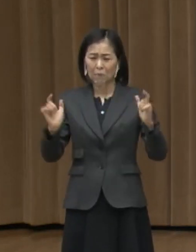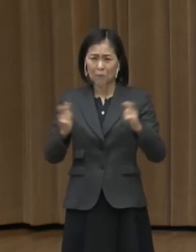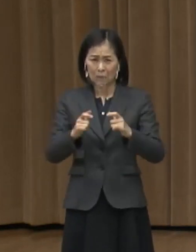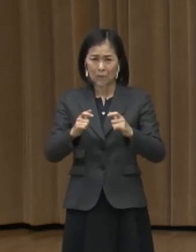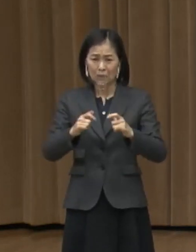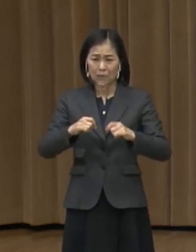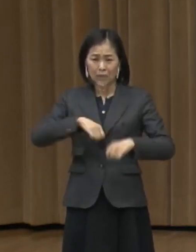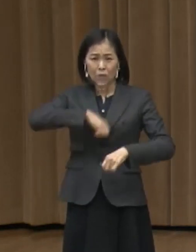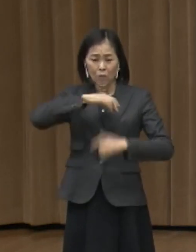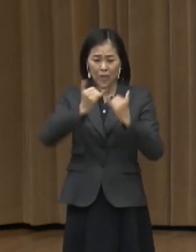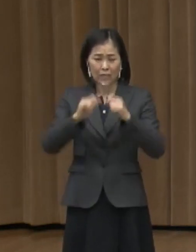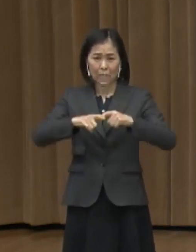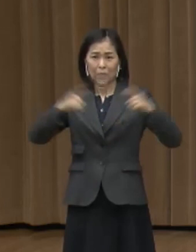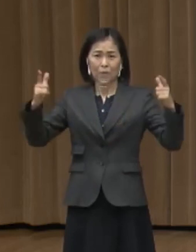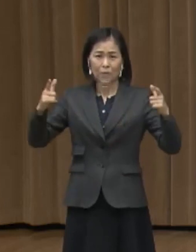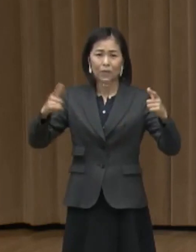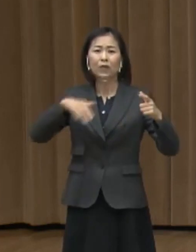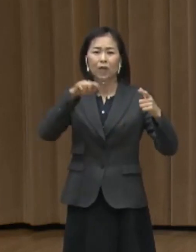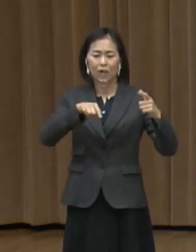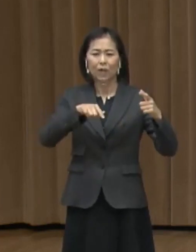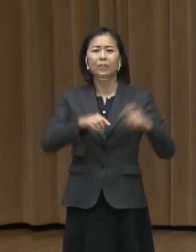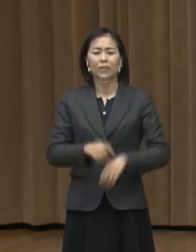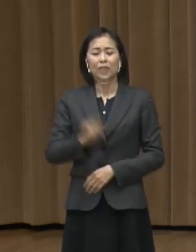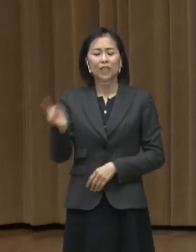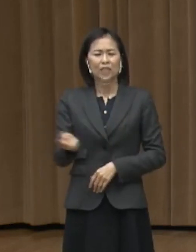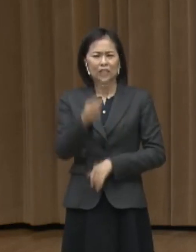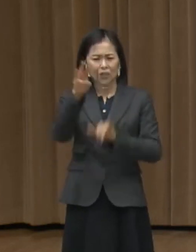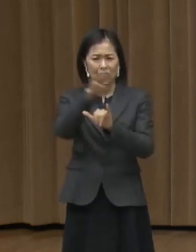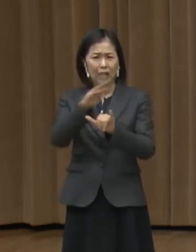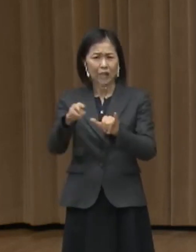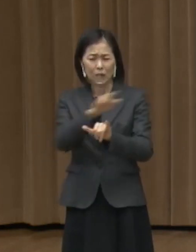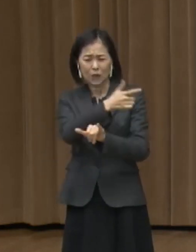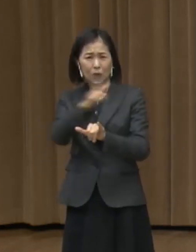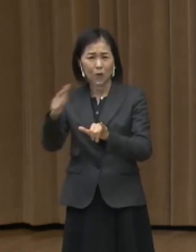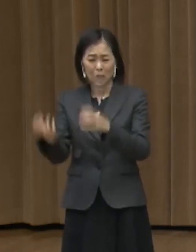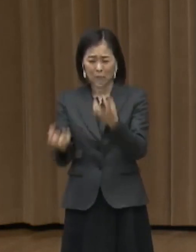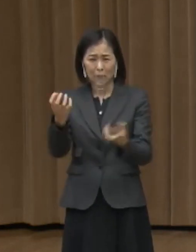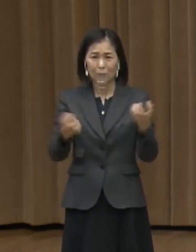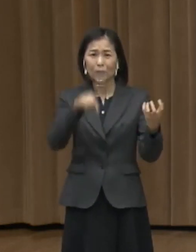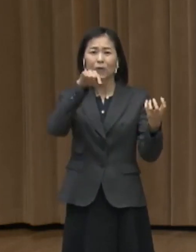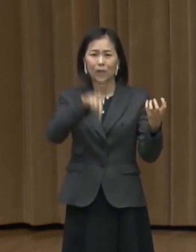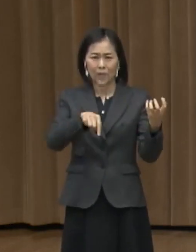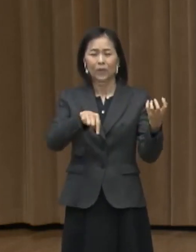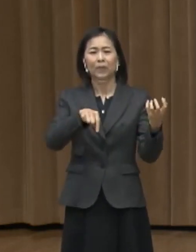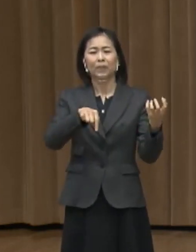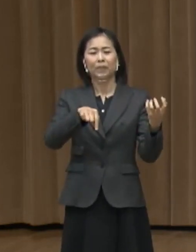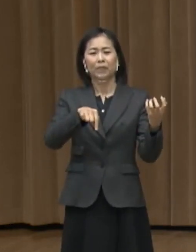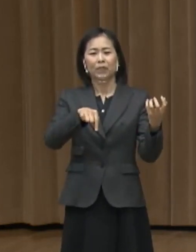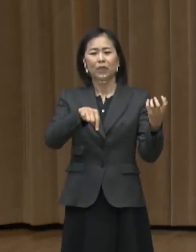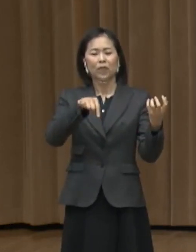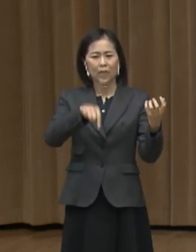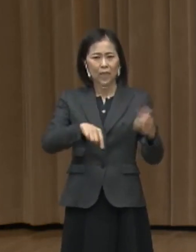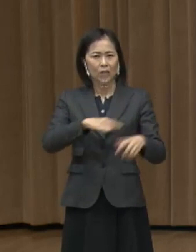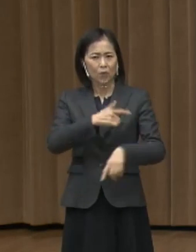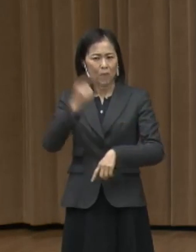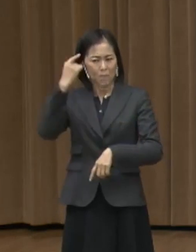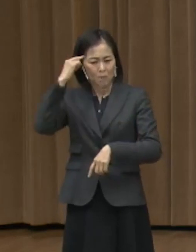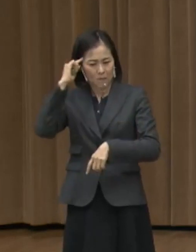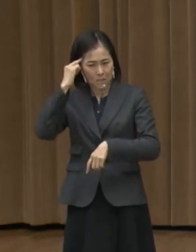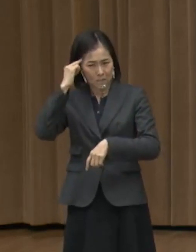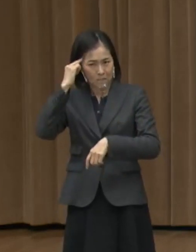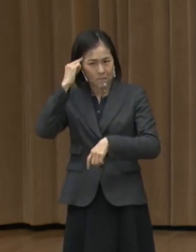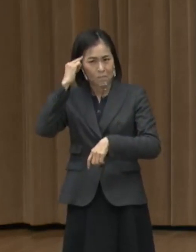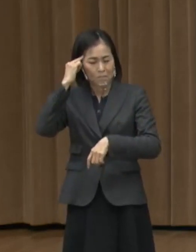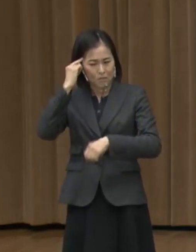には自然災害などの激甚化頻発化、大きな変化の時期を迎えている本県で想像力を働か